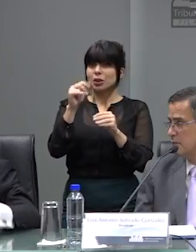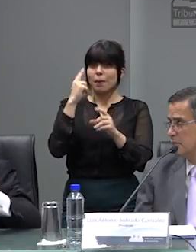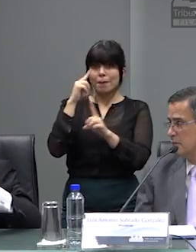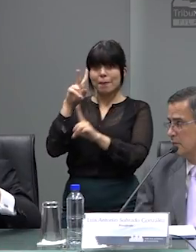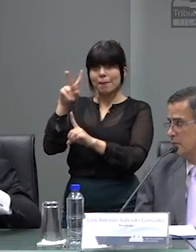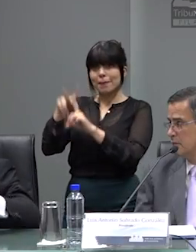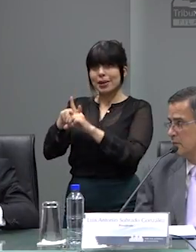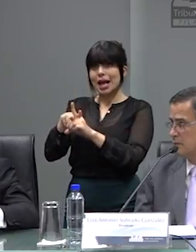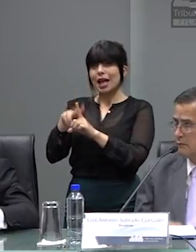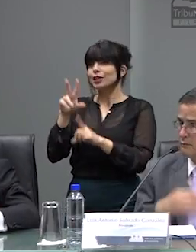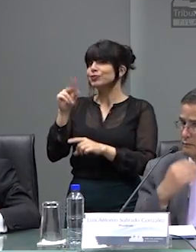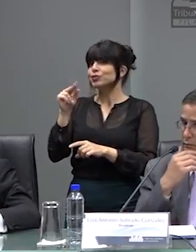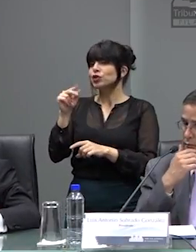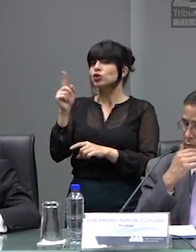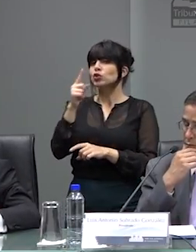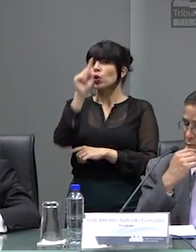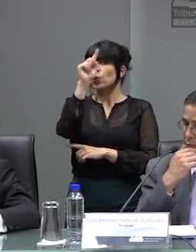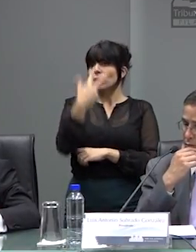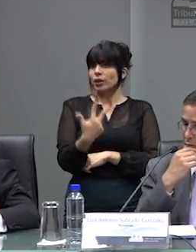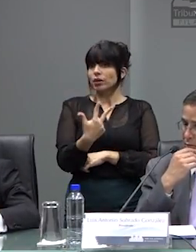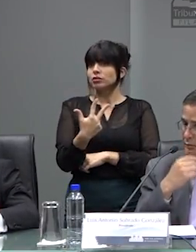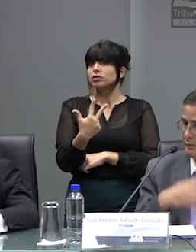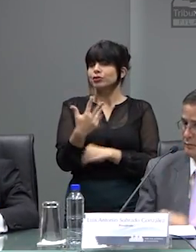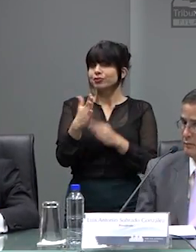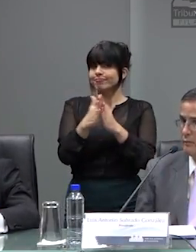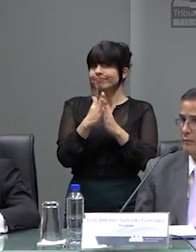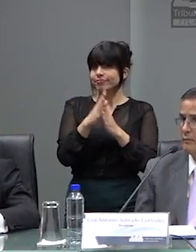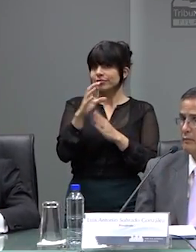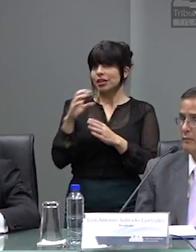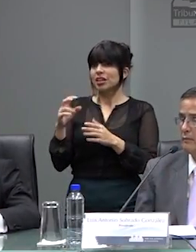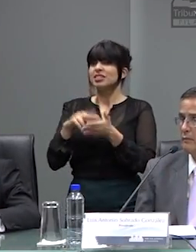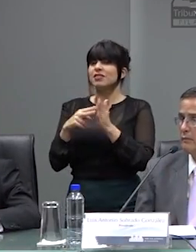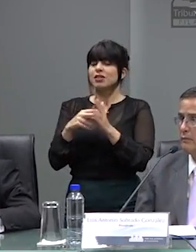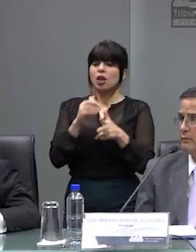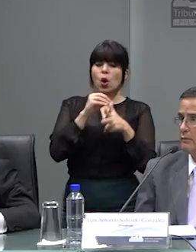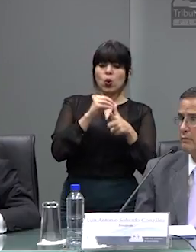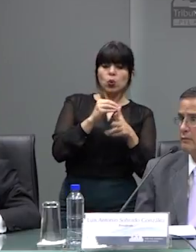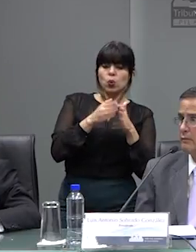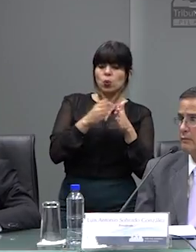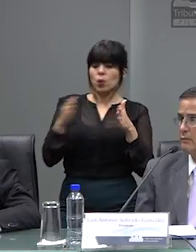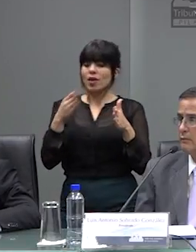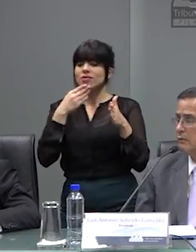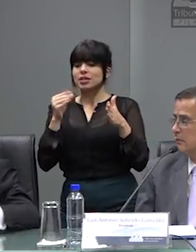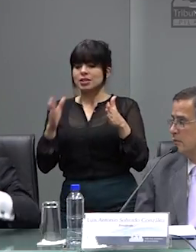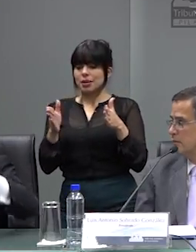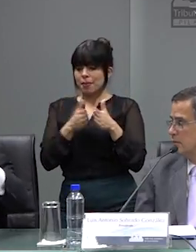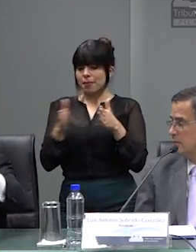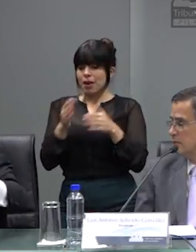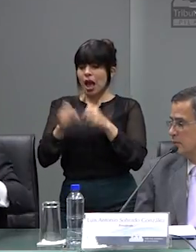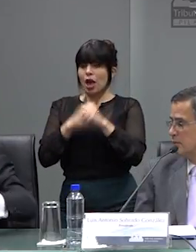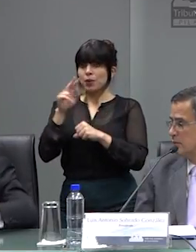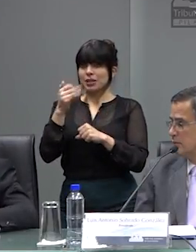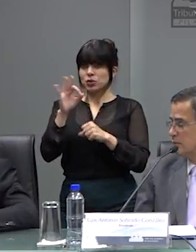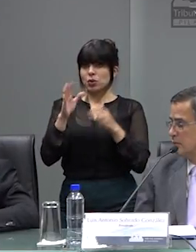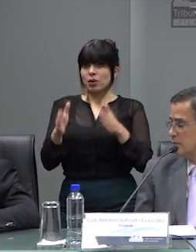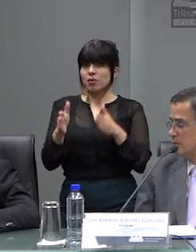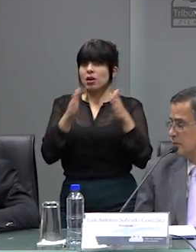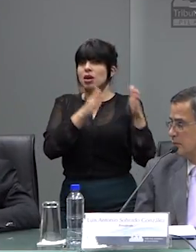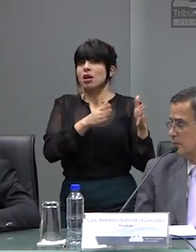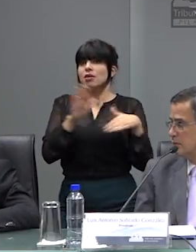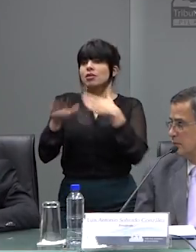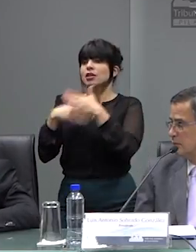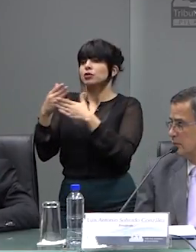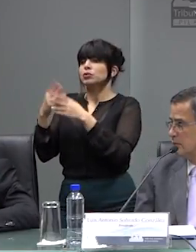implementarla, sino un tercio nada más, que es de octubre a diciembre del año 2019, y luego arreglarlo con